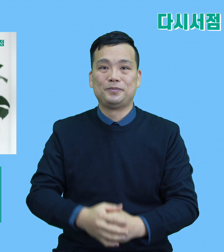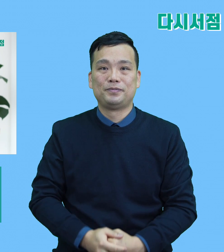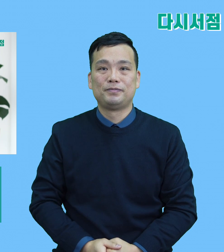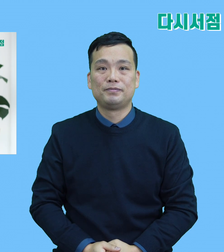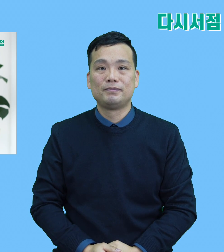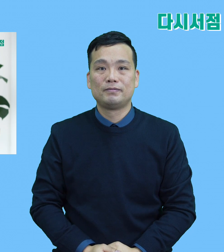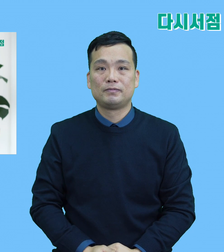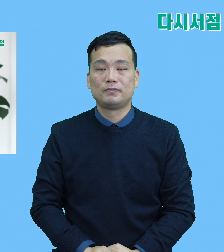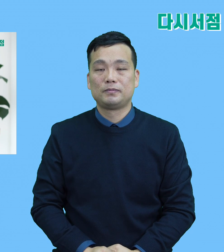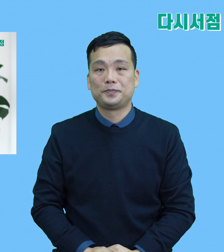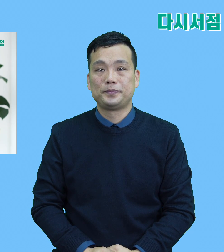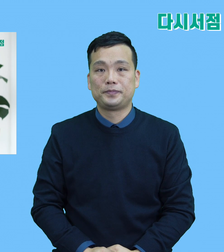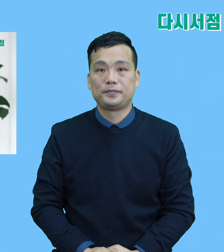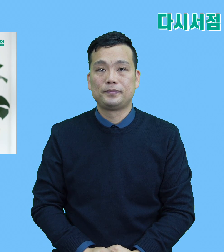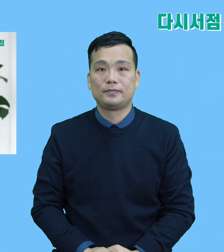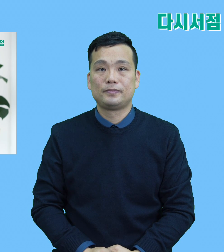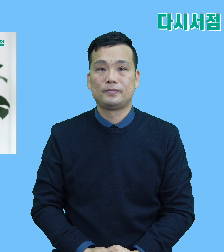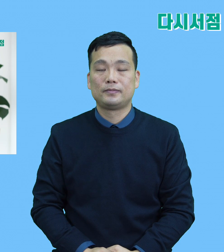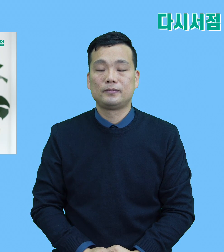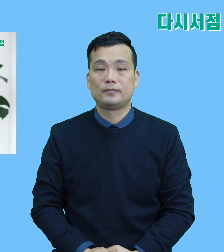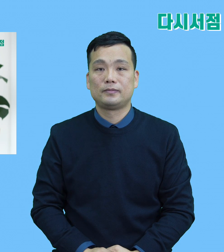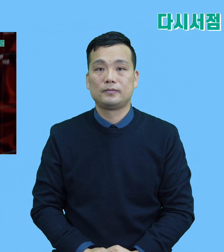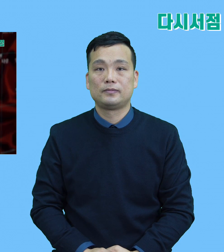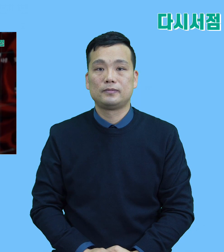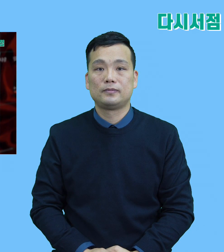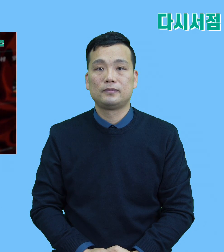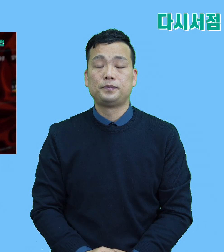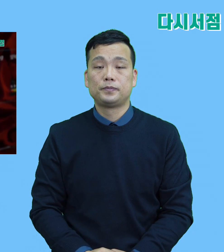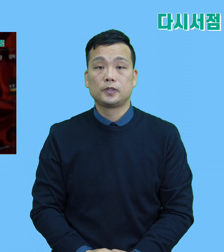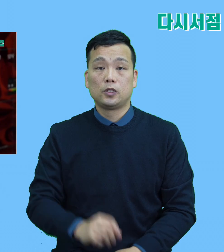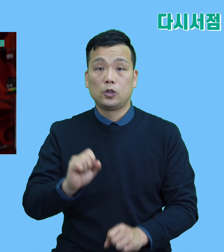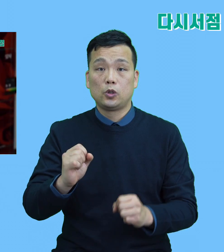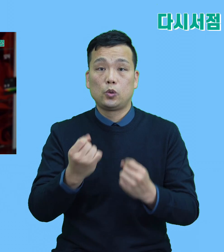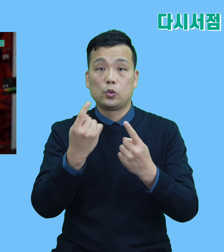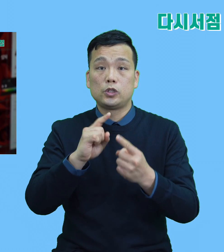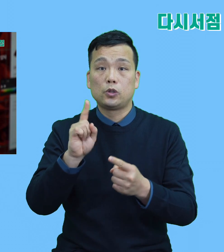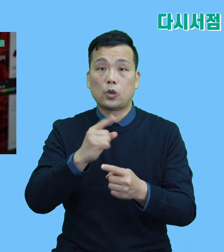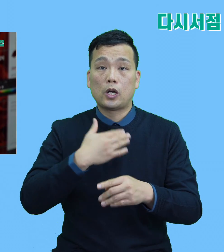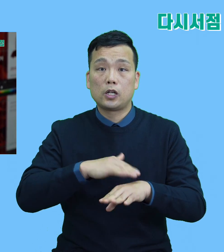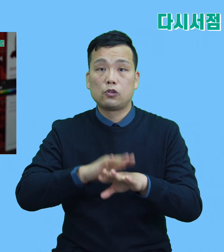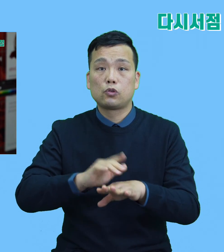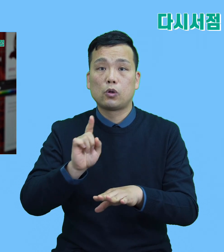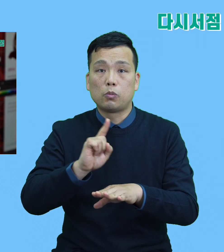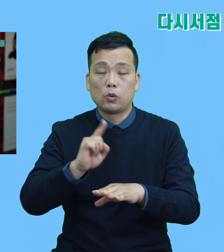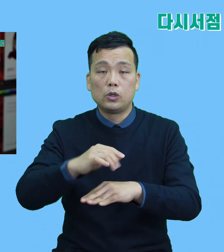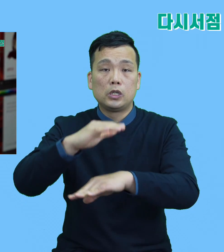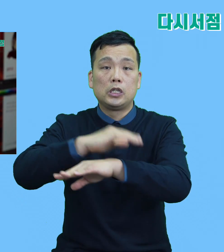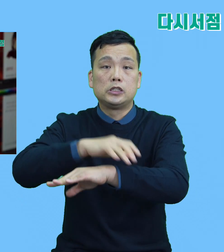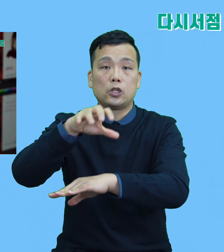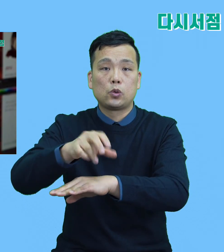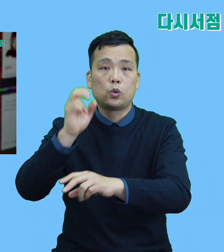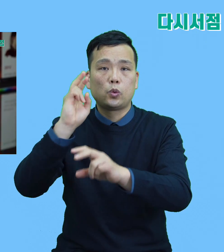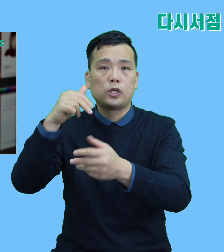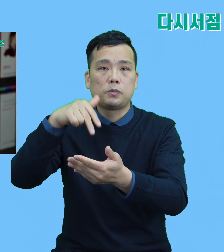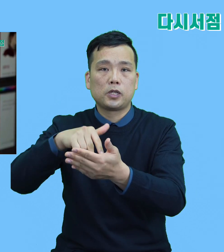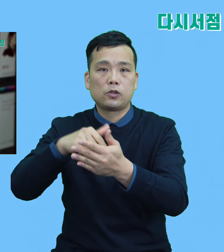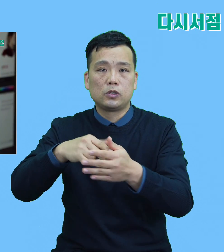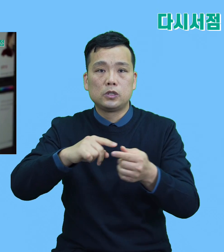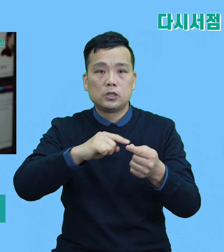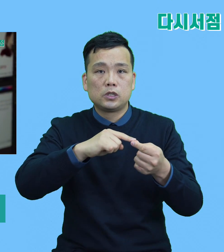있어야 한다. 그런 말씀을 드리고 싶습니다. 이와 함께 인쇄소나 업체에서 글자